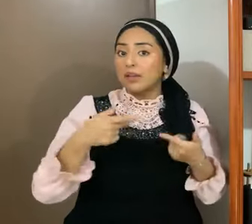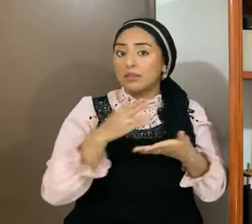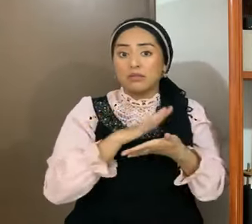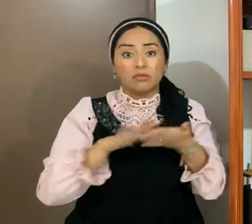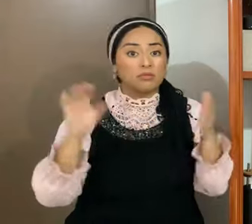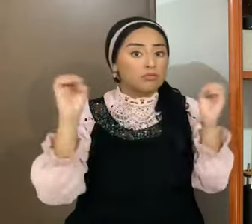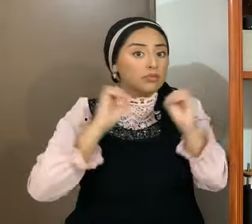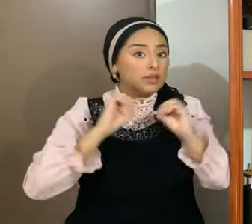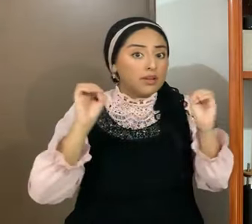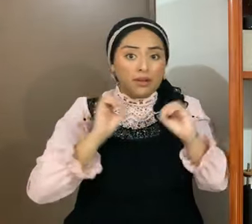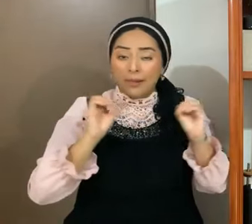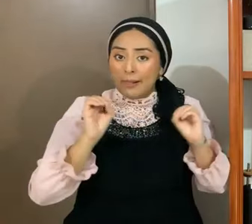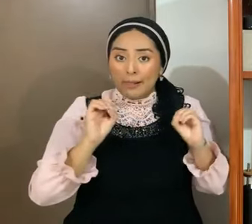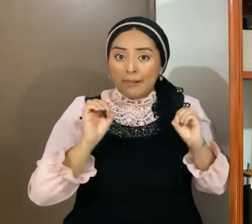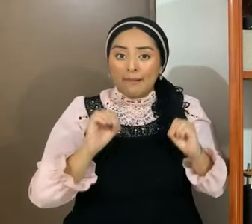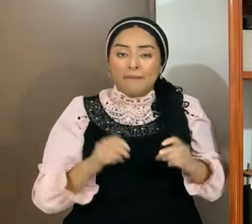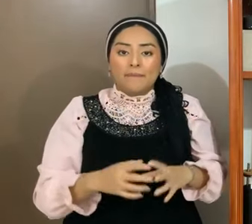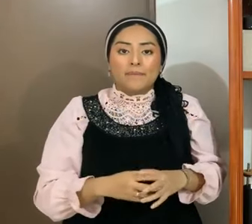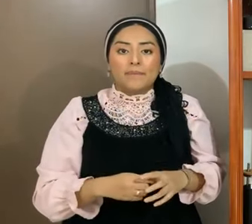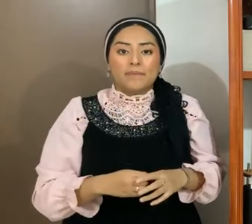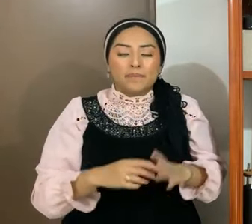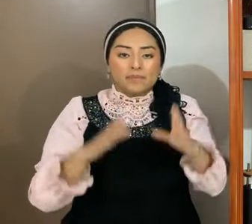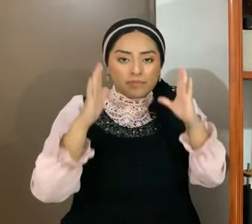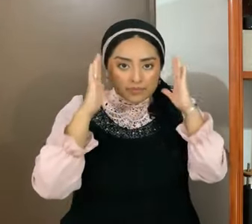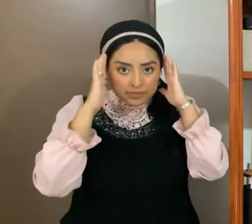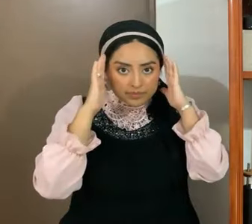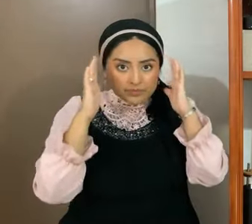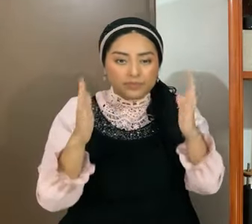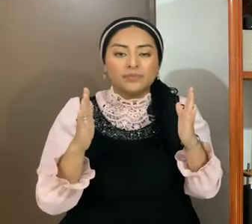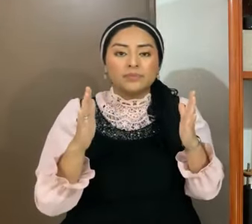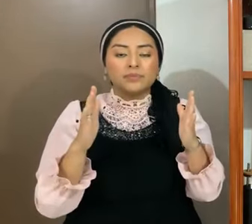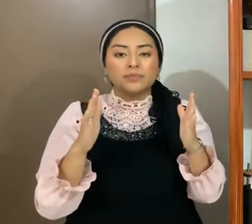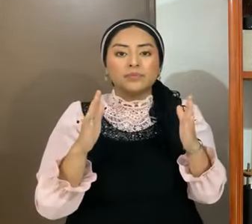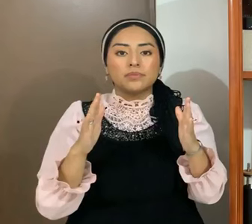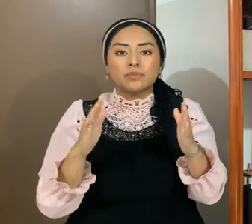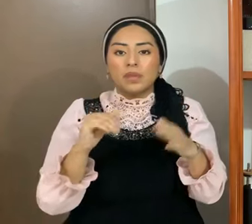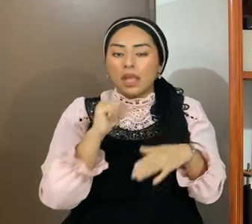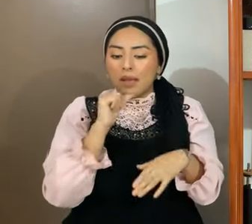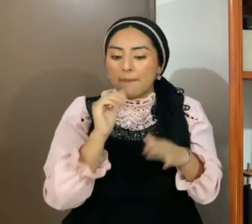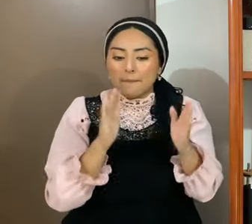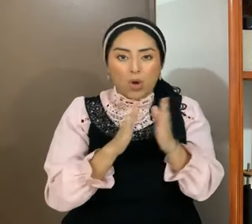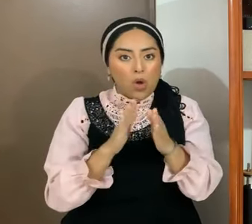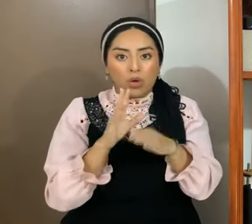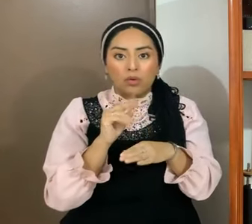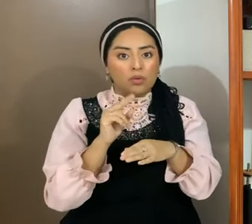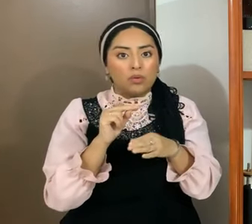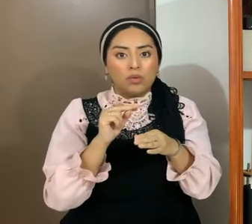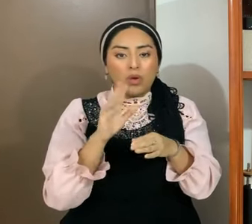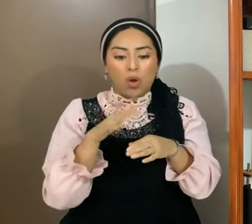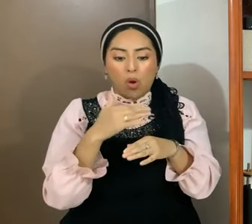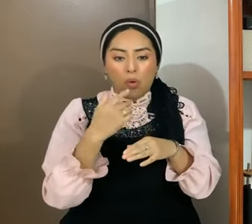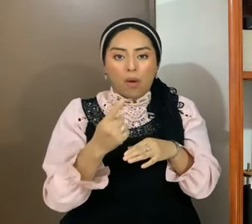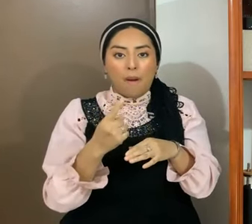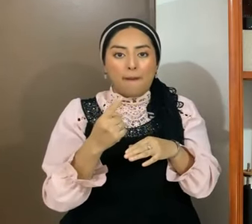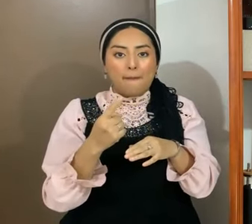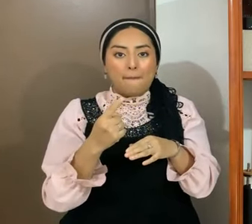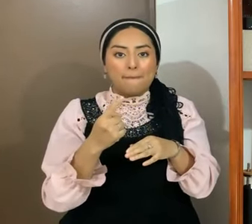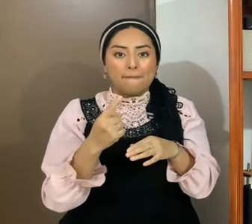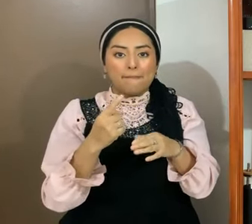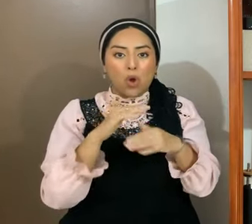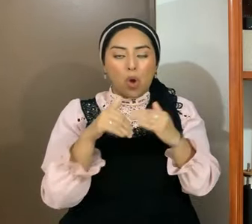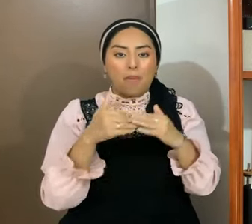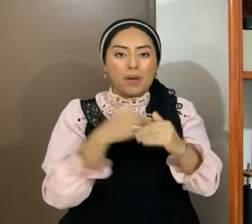si no has hecho las cosas conforme a lo que el Eterno quiere, date cuenta, no es un sacrificio pequeño, es el sacrificio único y del